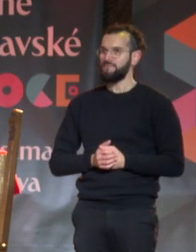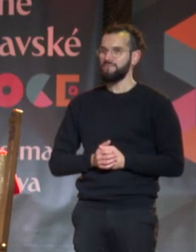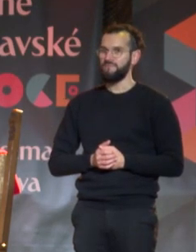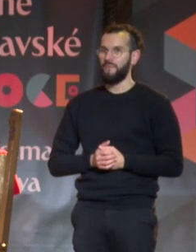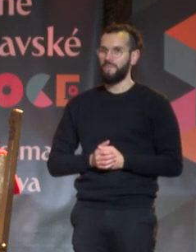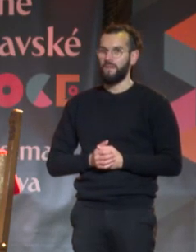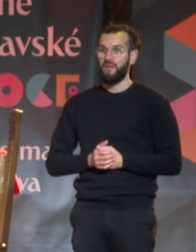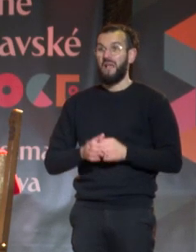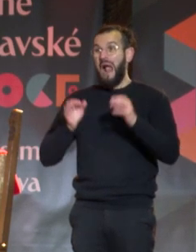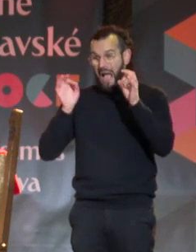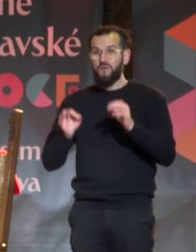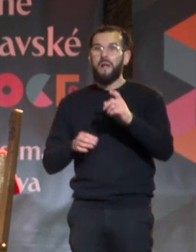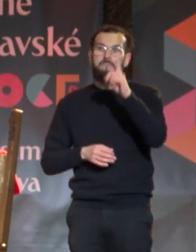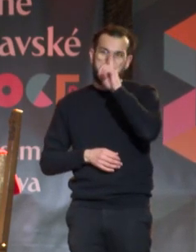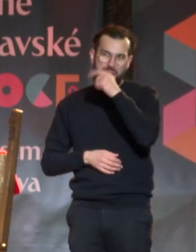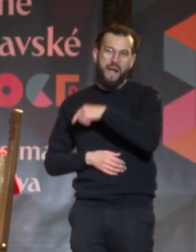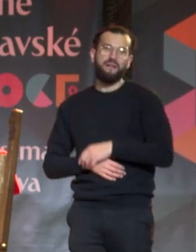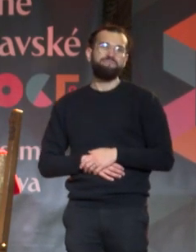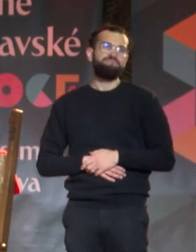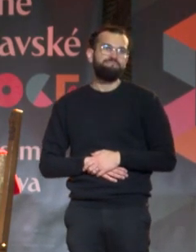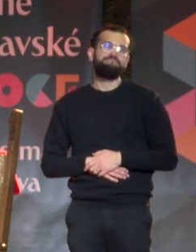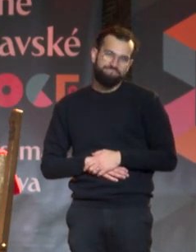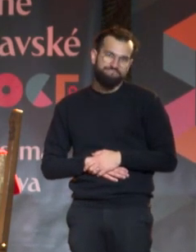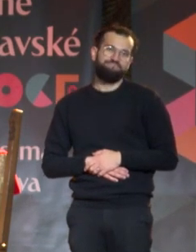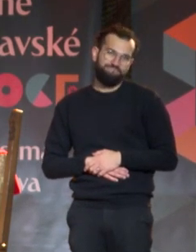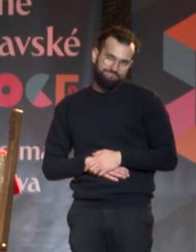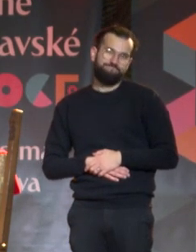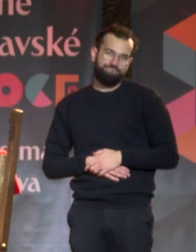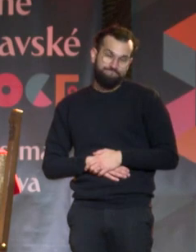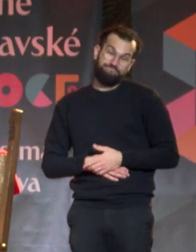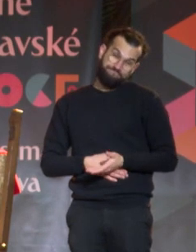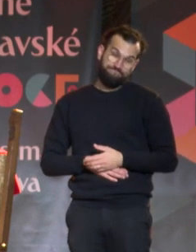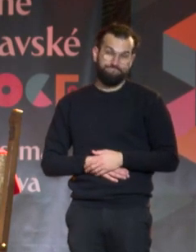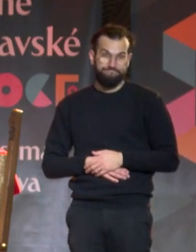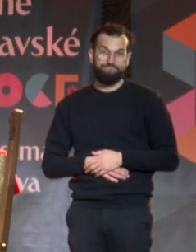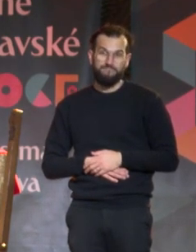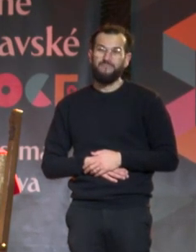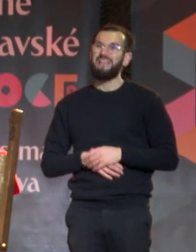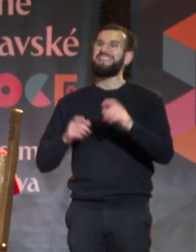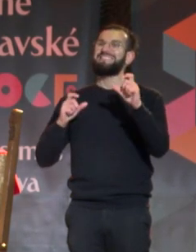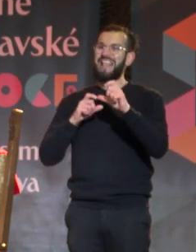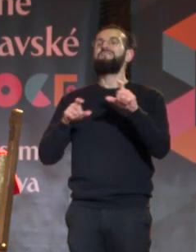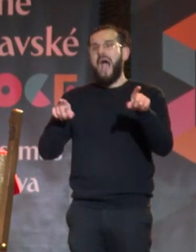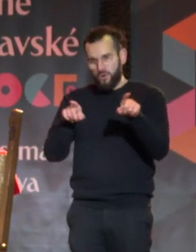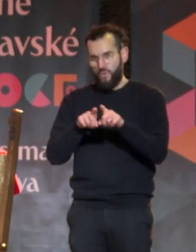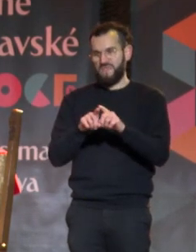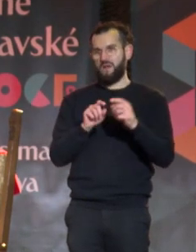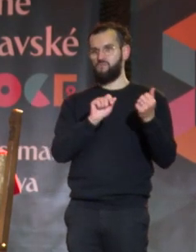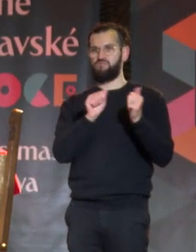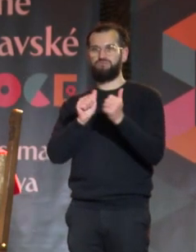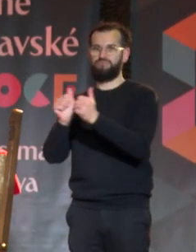Každopádne, mama len súhlasne prikyvuje hlavou a ide ďalej. A Silvia Silvestrová s ňou.